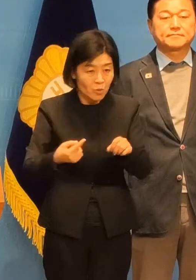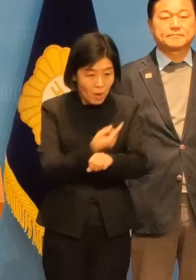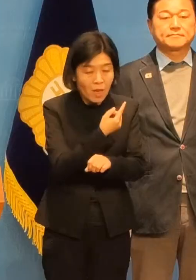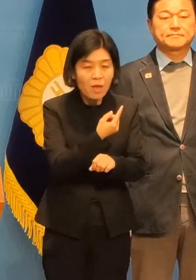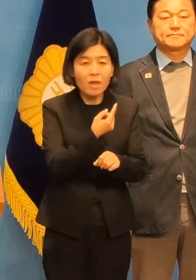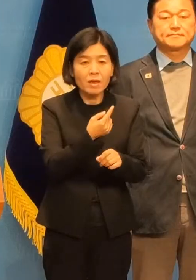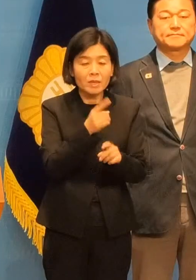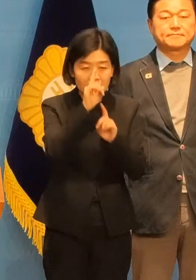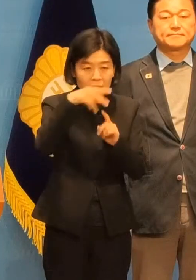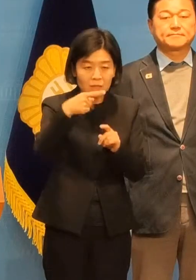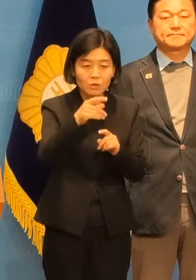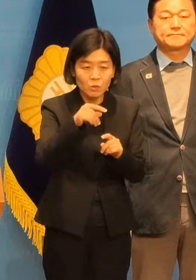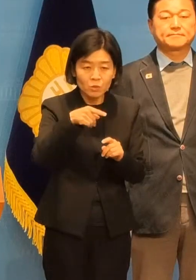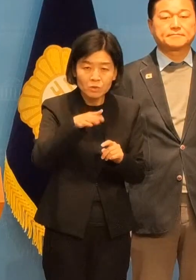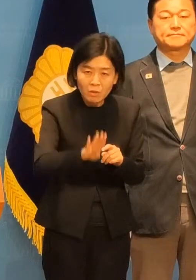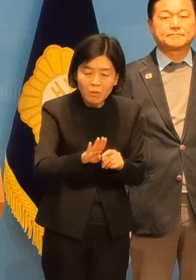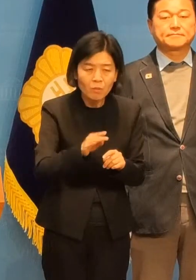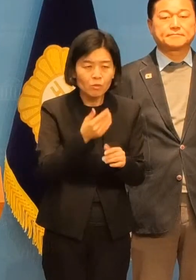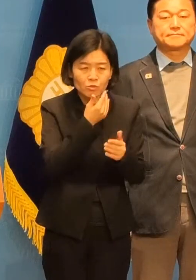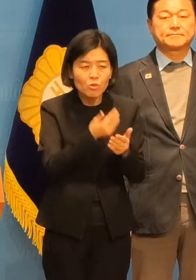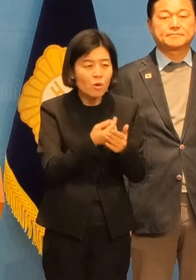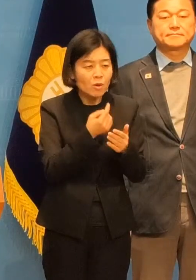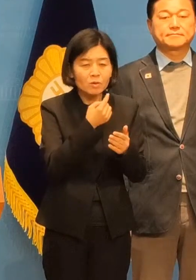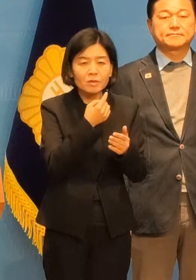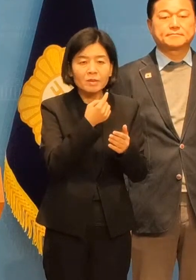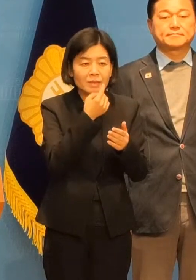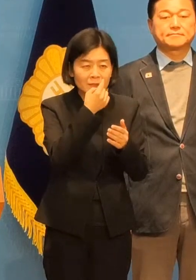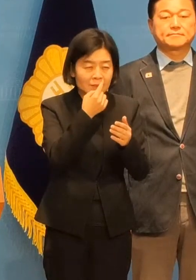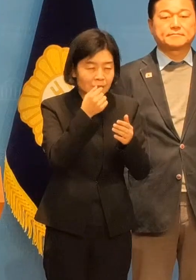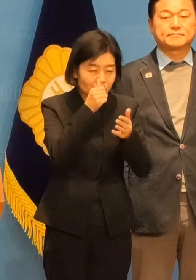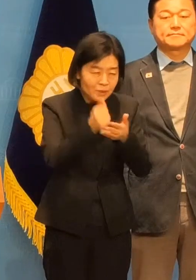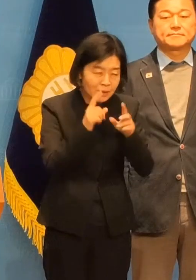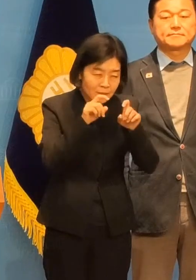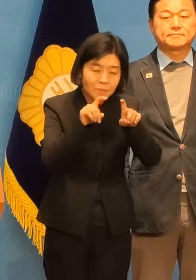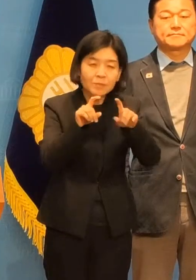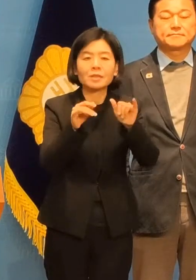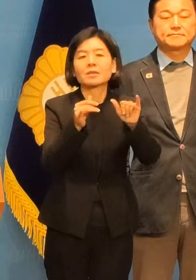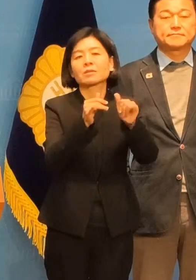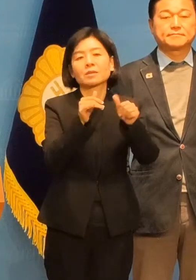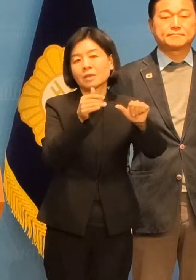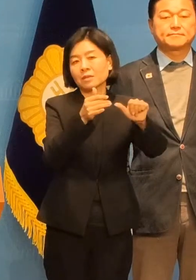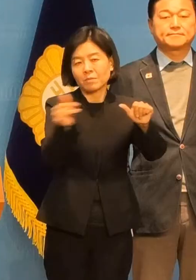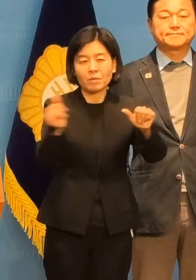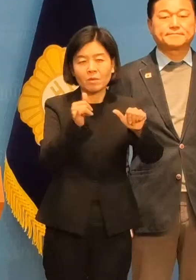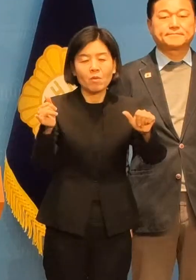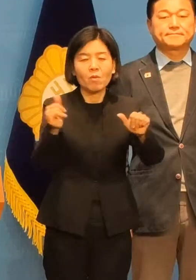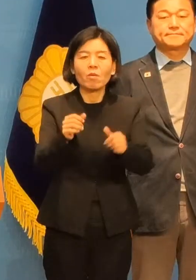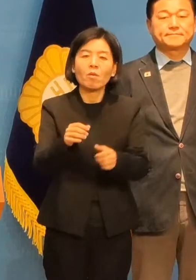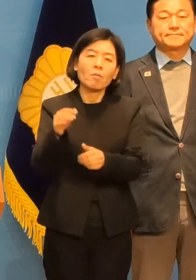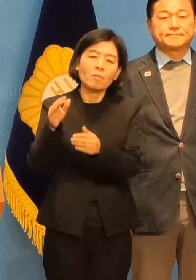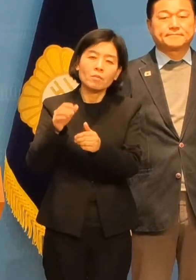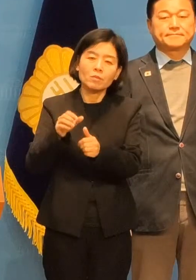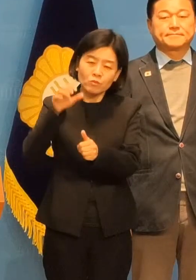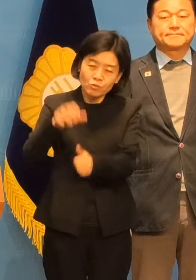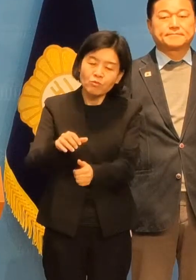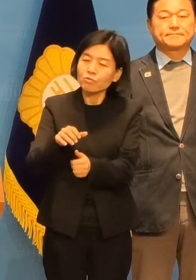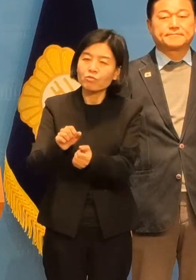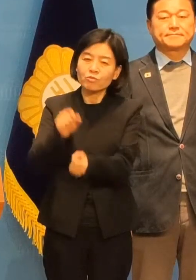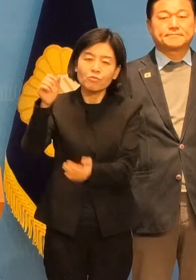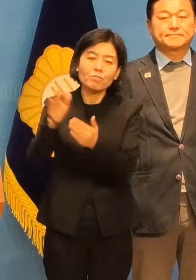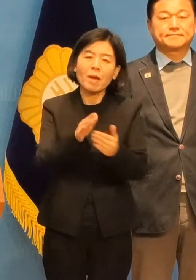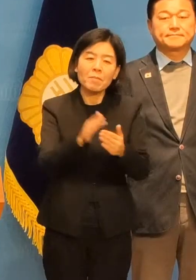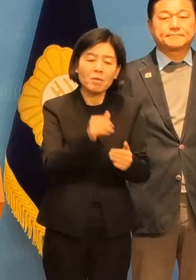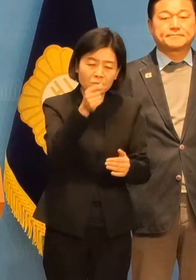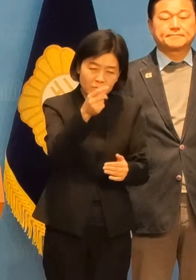피고인 5명을 영장을 줄줄이 기각했습니다. 이러한 사법부에 의한 영장